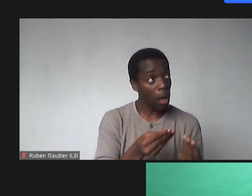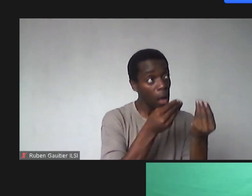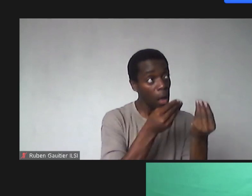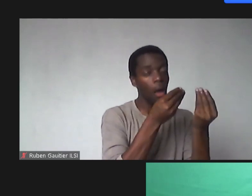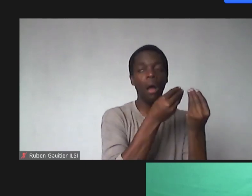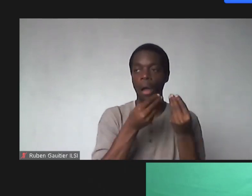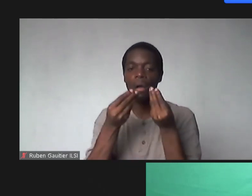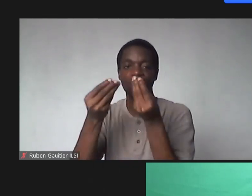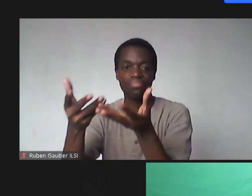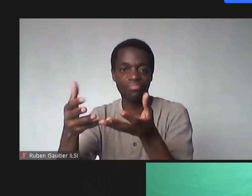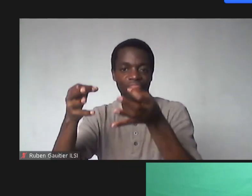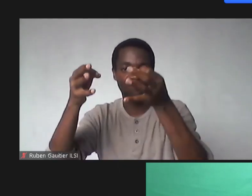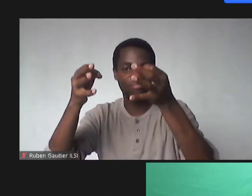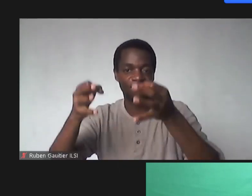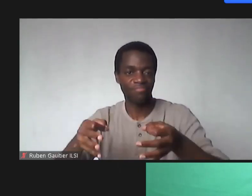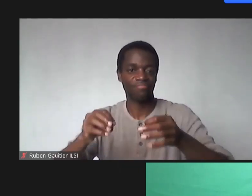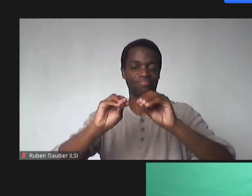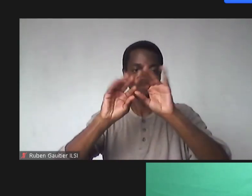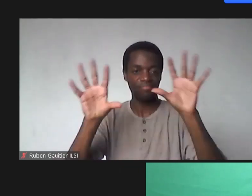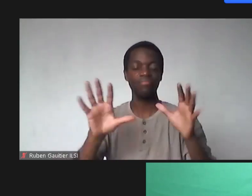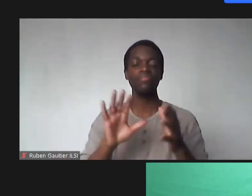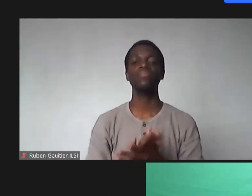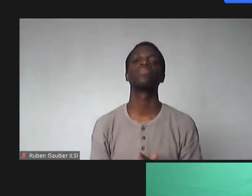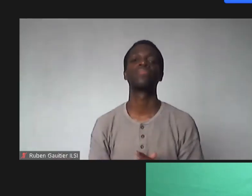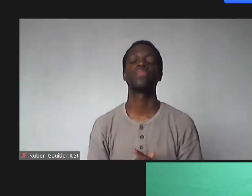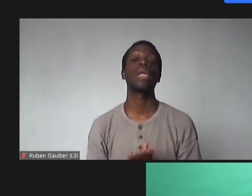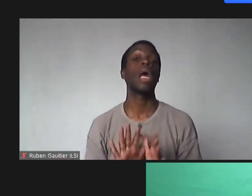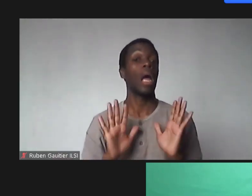Sobre la política pública con discapacidad.